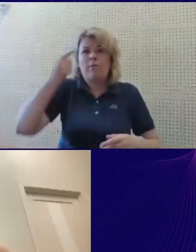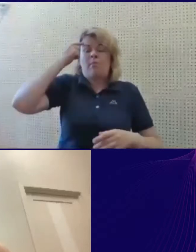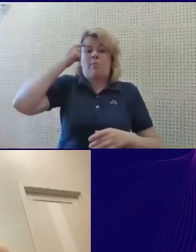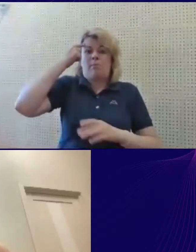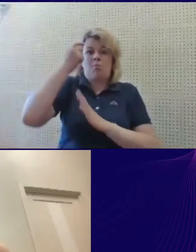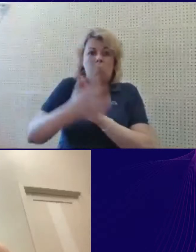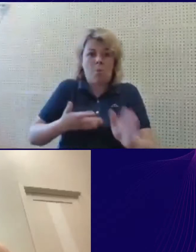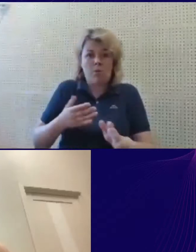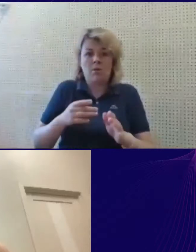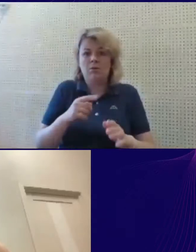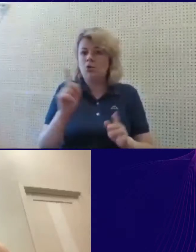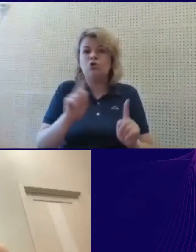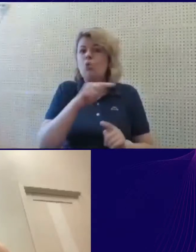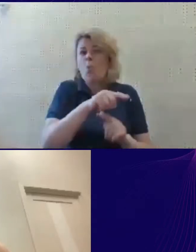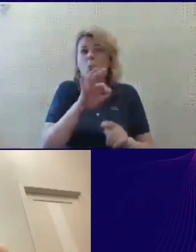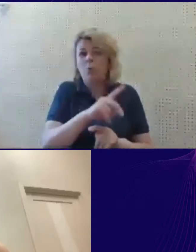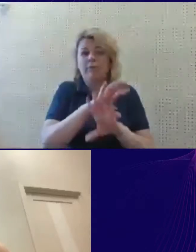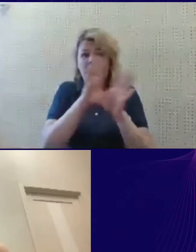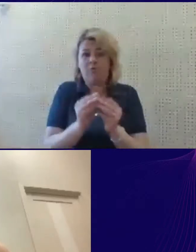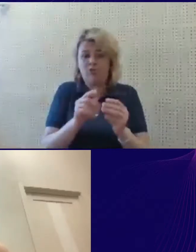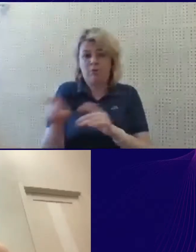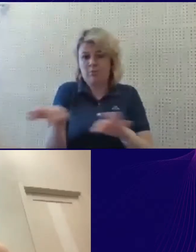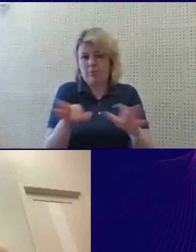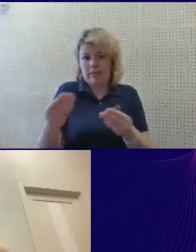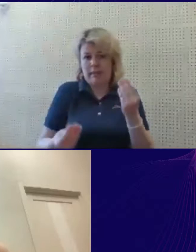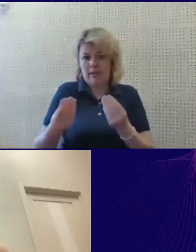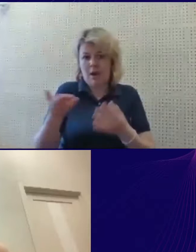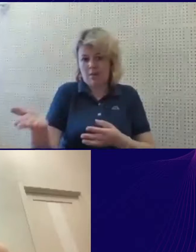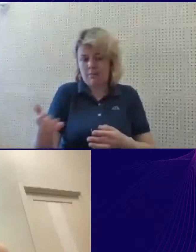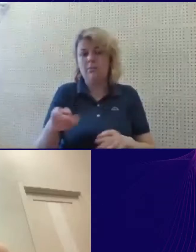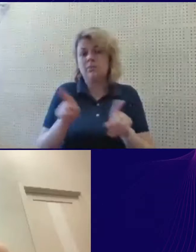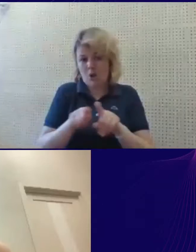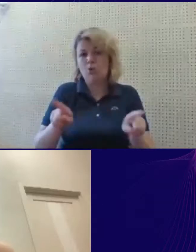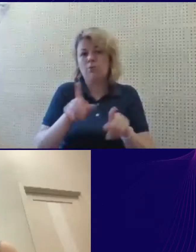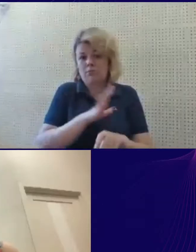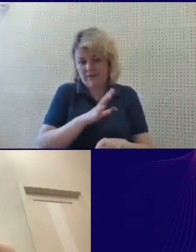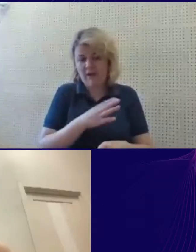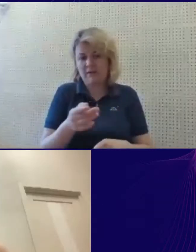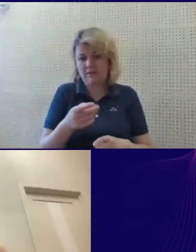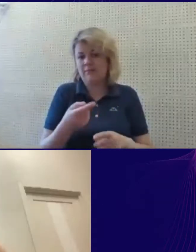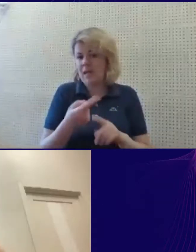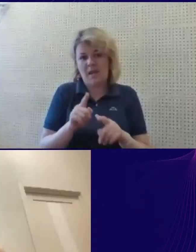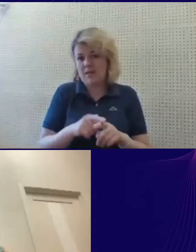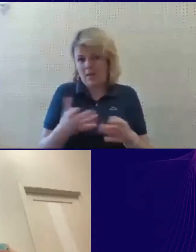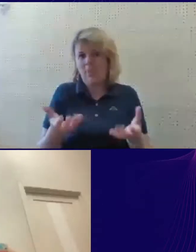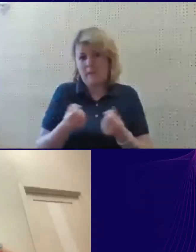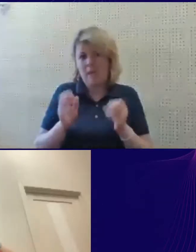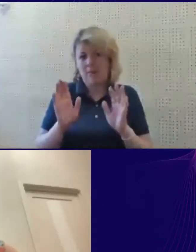знаю. Это бывает, и это вполне приемлемо. Вот. Ну,